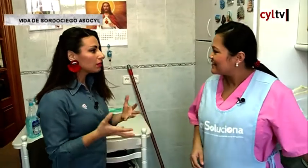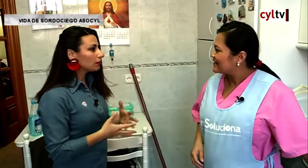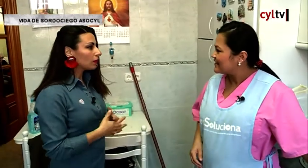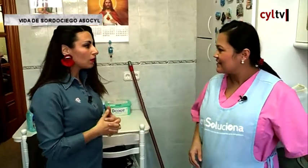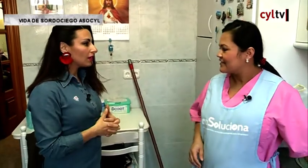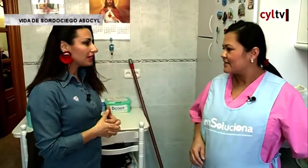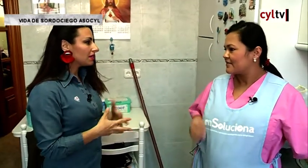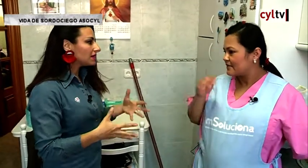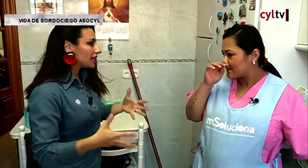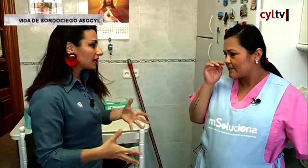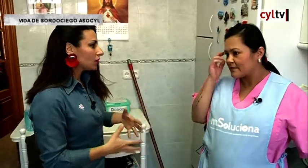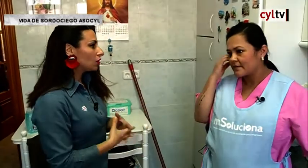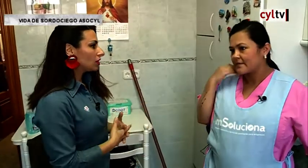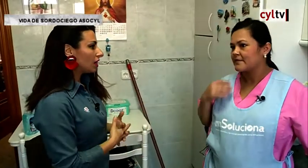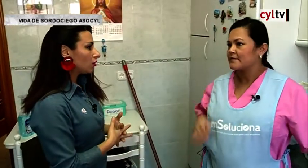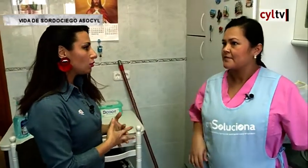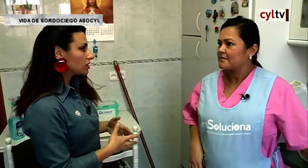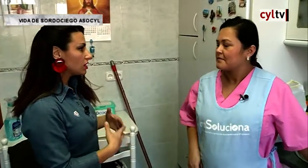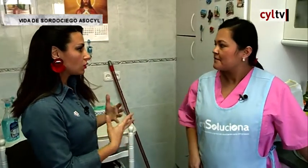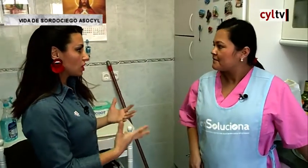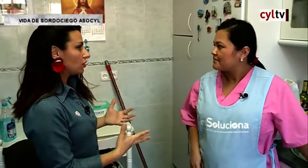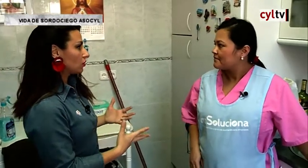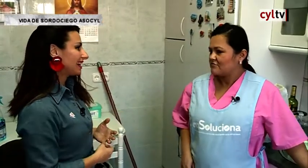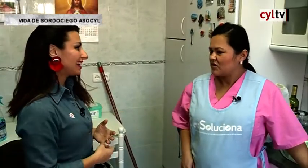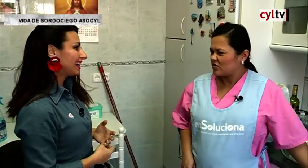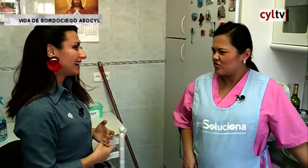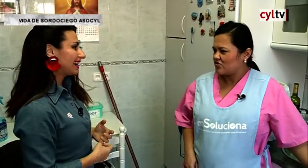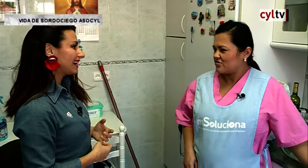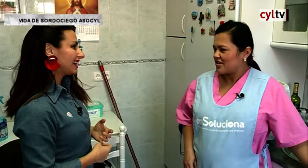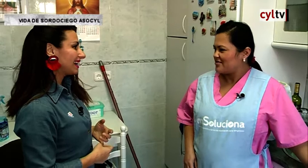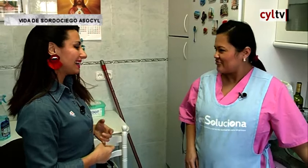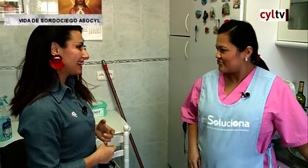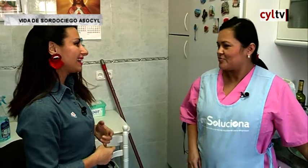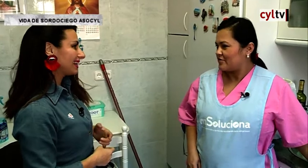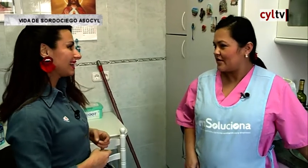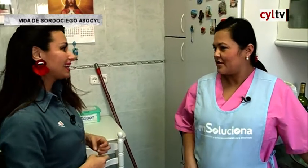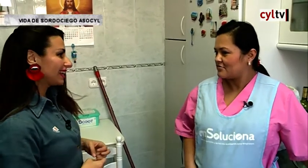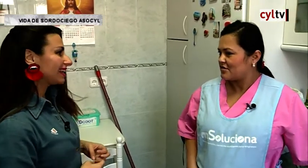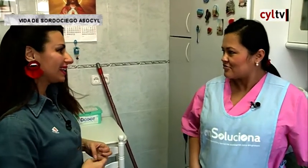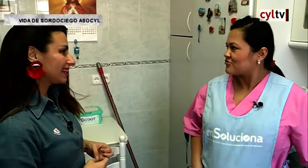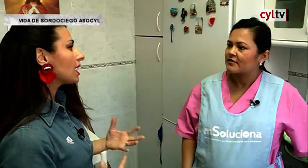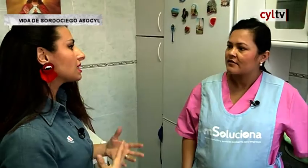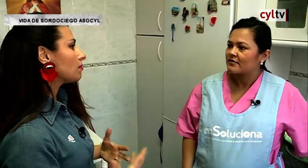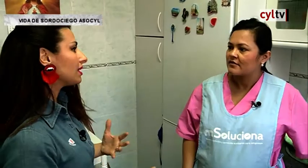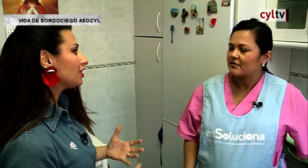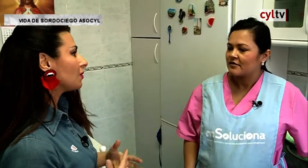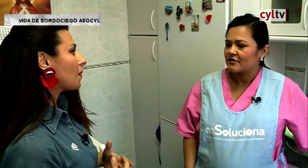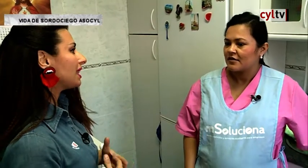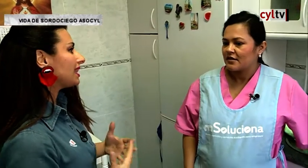tiempo llevas aquí con Luis y Rosario? 2 años, por ahí, 2 años. ¿Qué has aprendido a decir